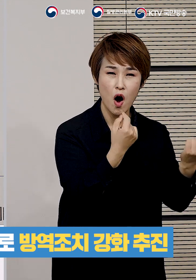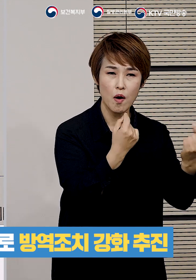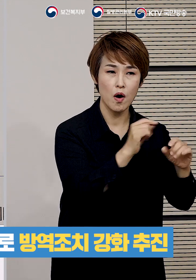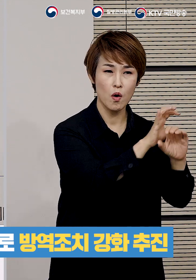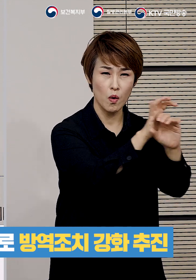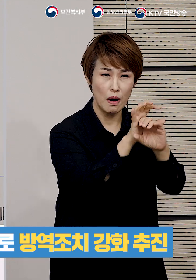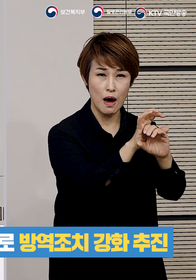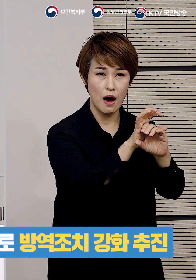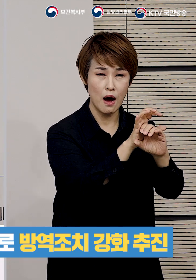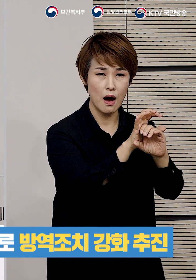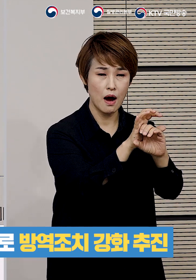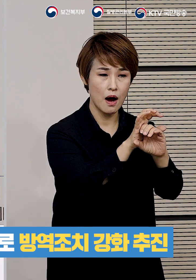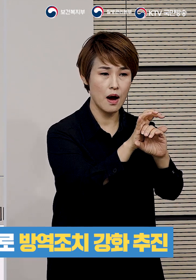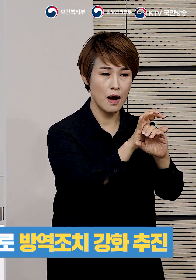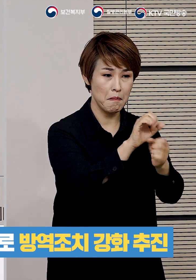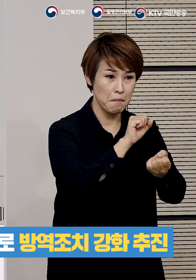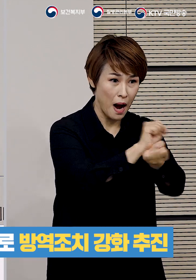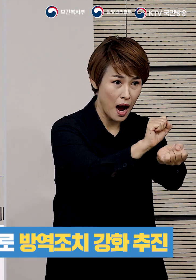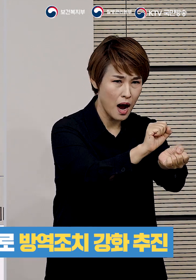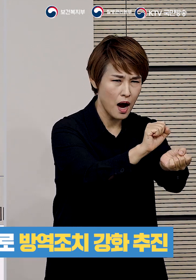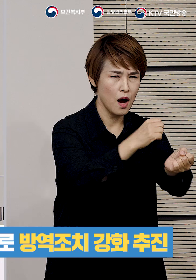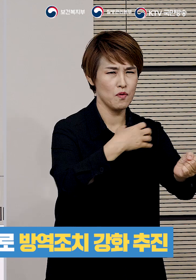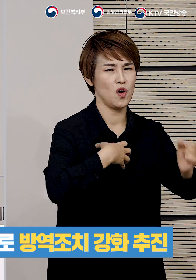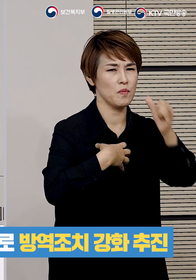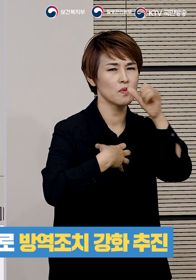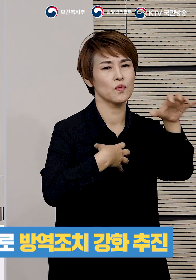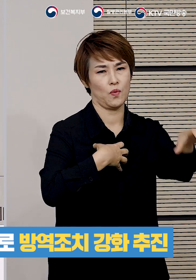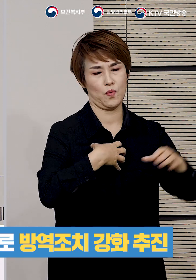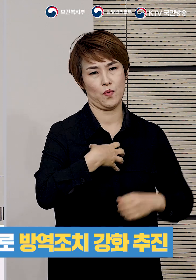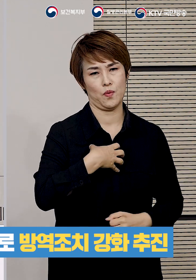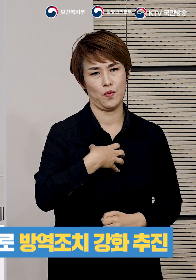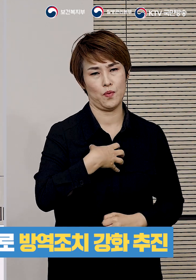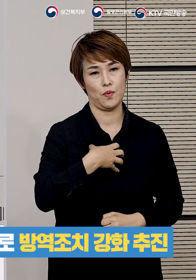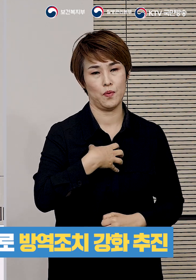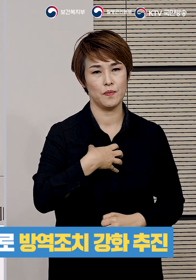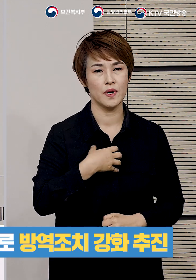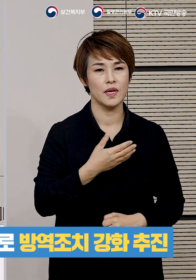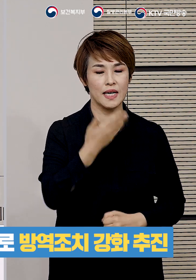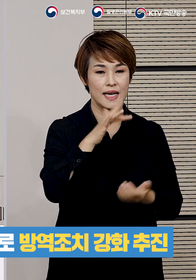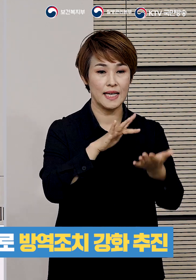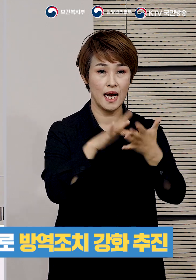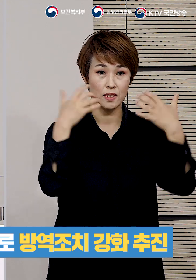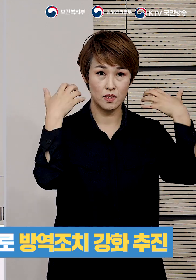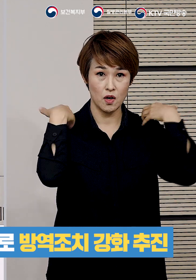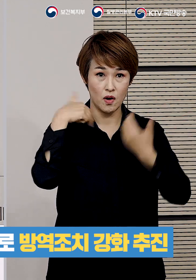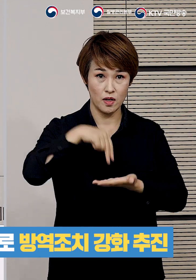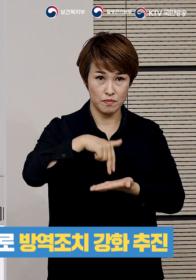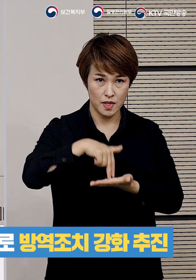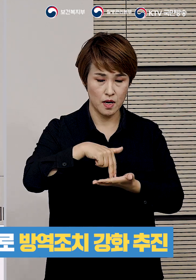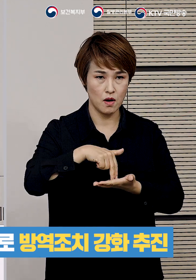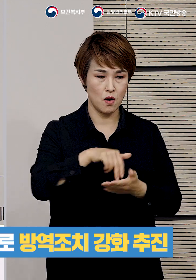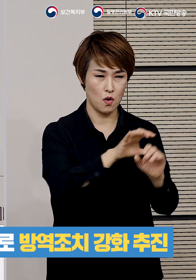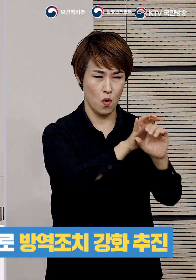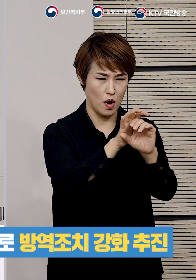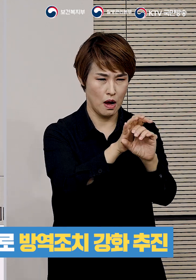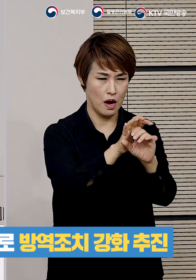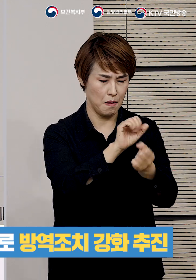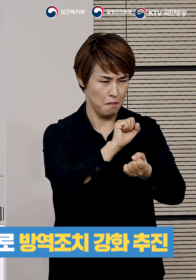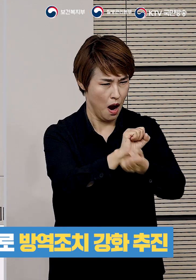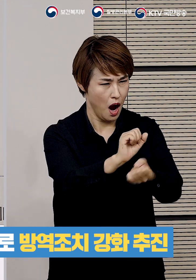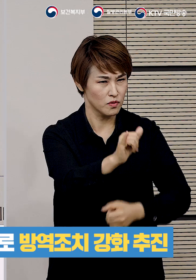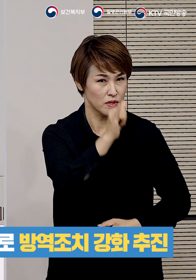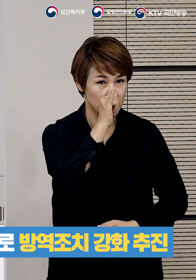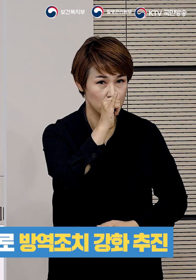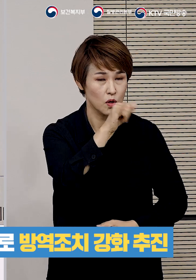있듯이 코로나19 감염에 취약한 장소입니다. 이에 따라서 식품의약품안전처는 코로나19